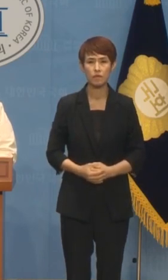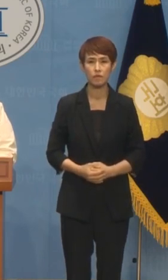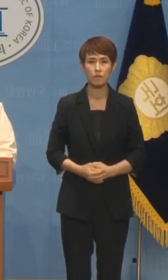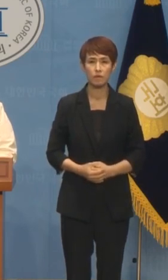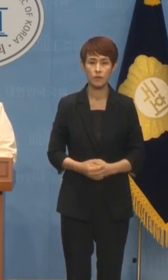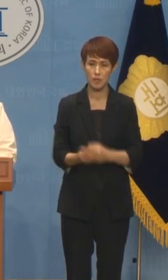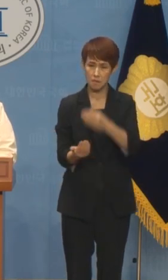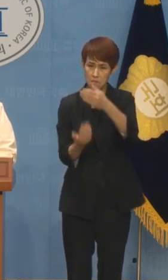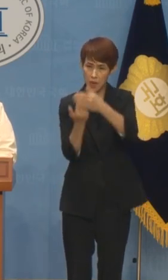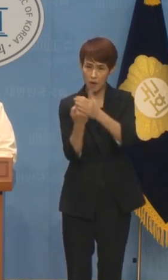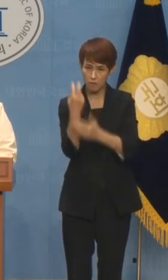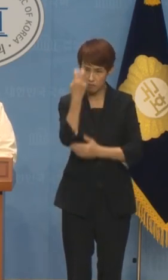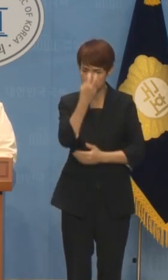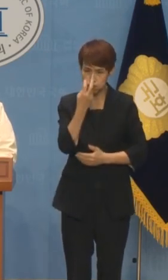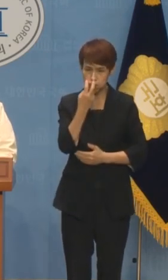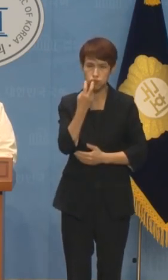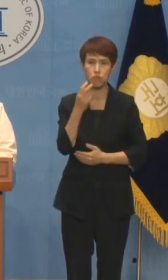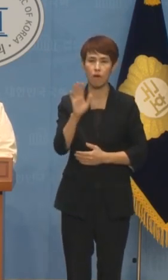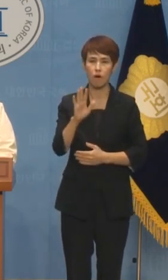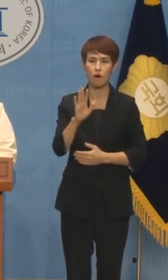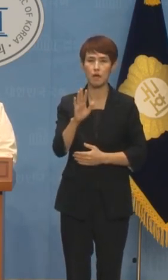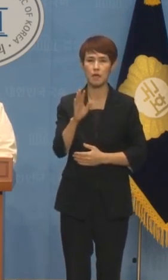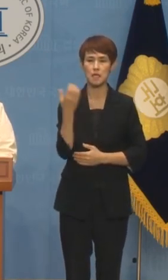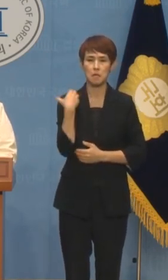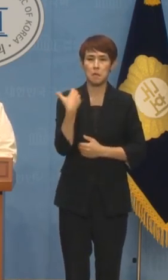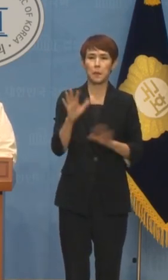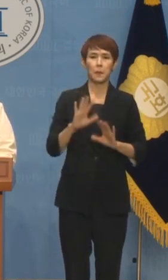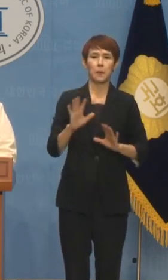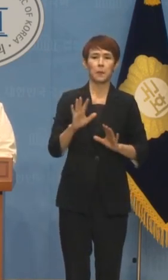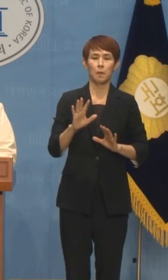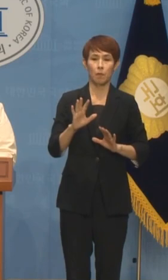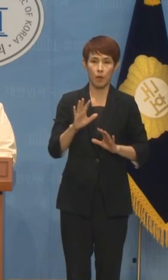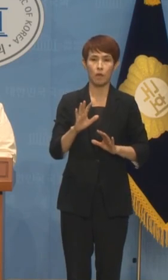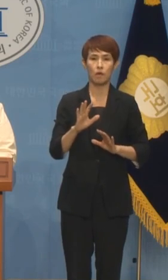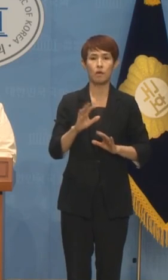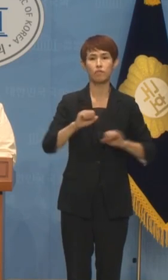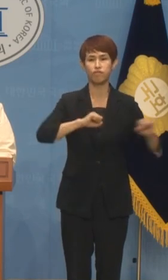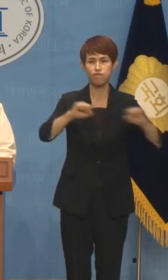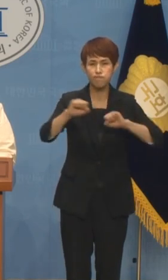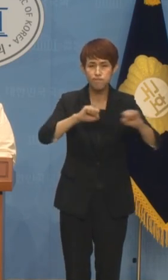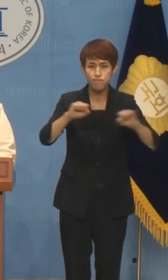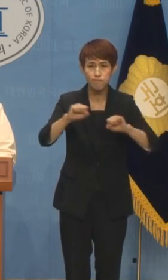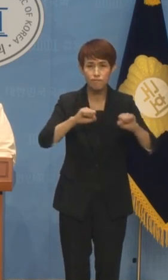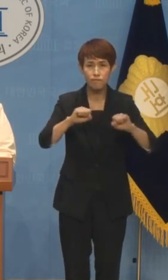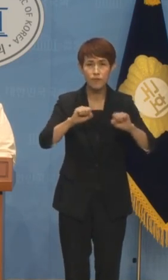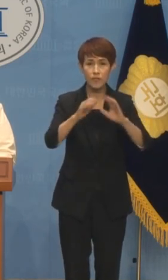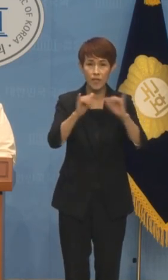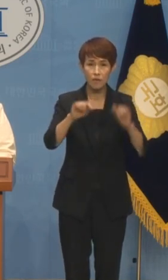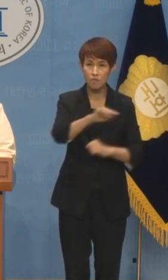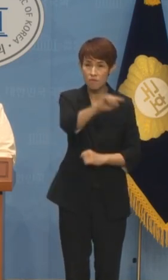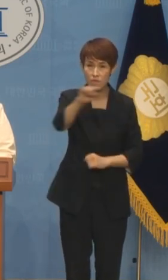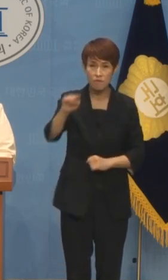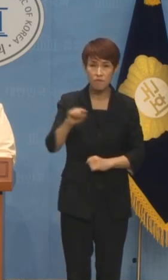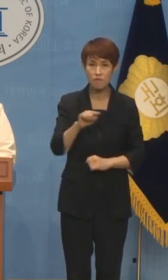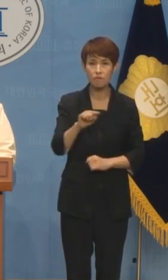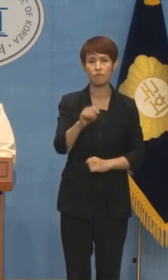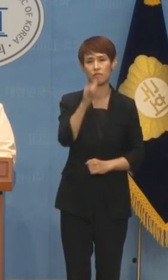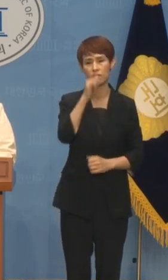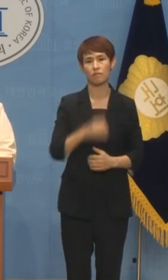여전히 사건의 진실을 덮고 책임을 피하고자 분주히 움직이는 사람들이